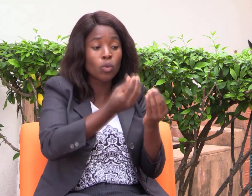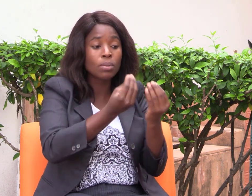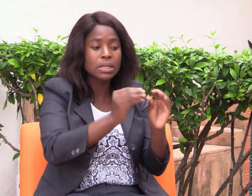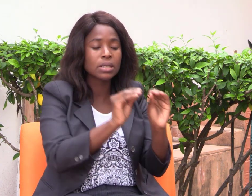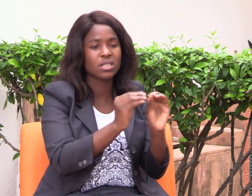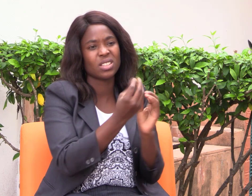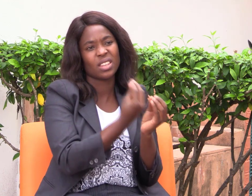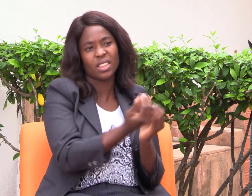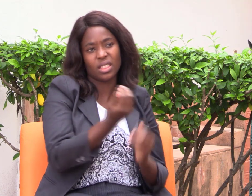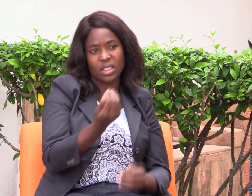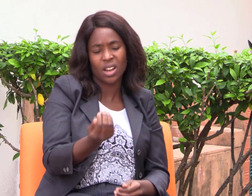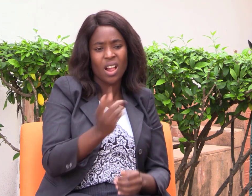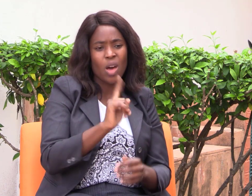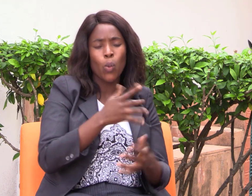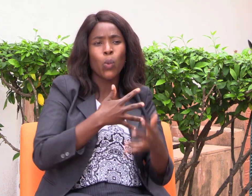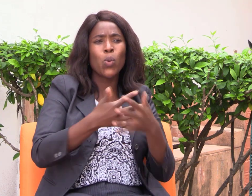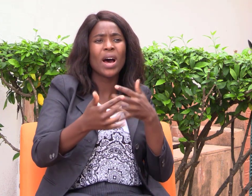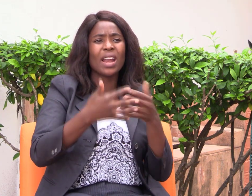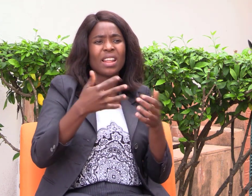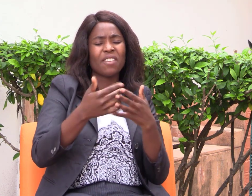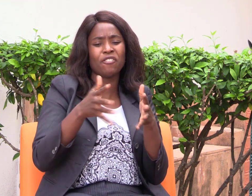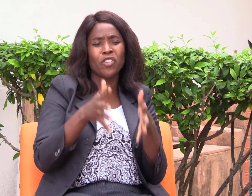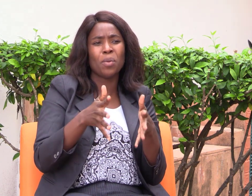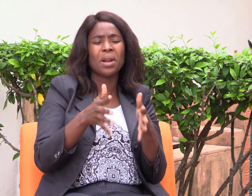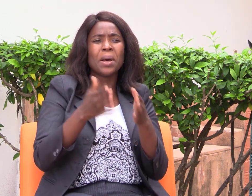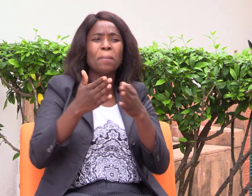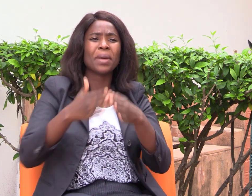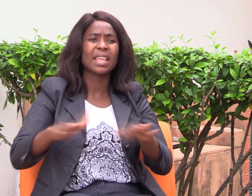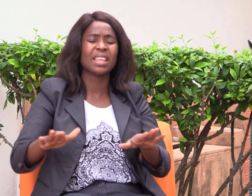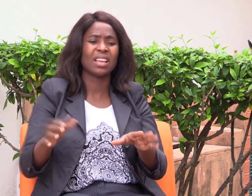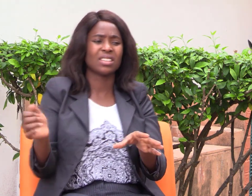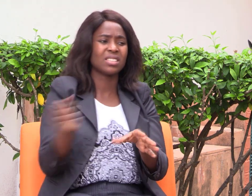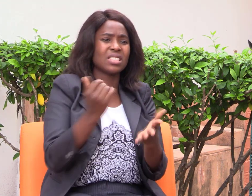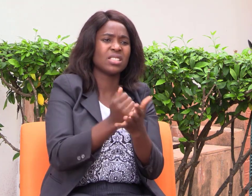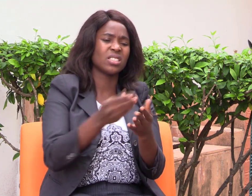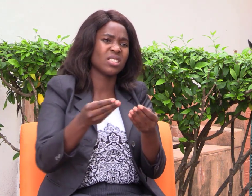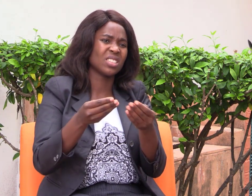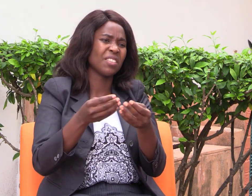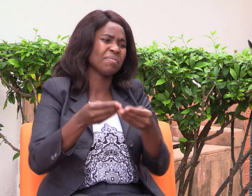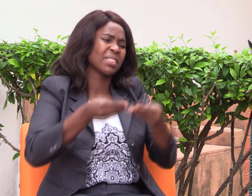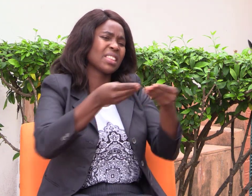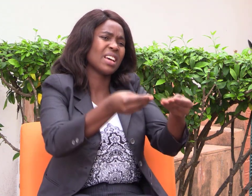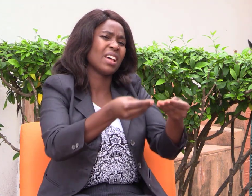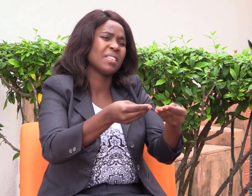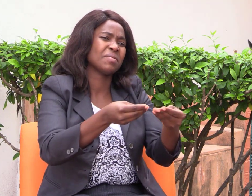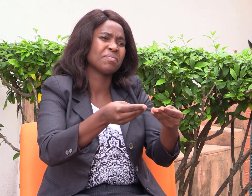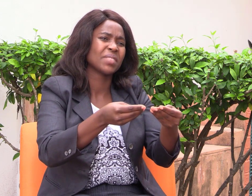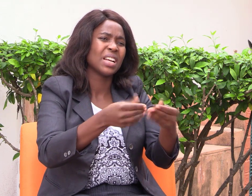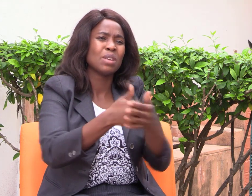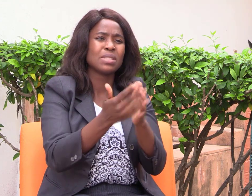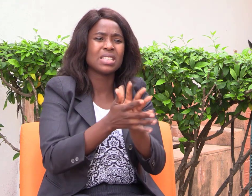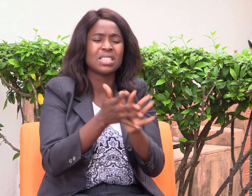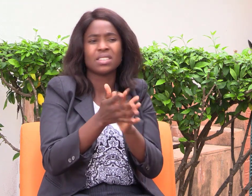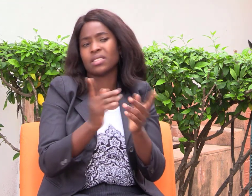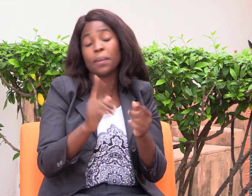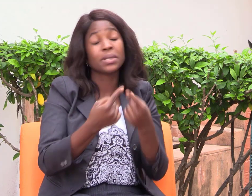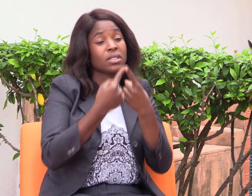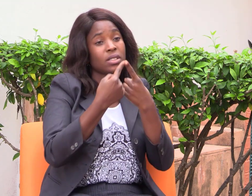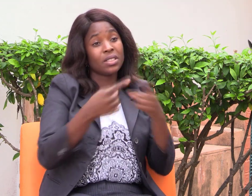regras de ensinar esta criança? E não colocar qualquer um que seja, porque